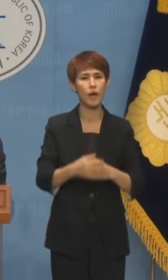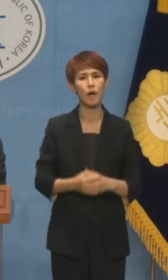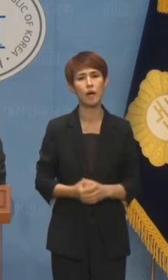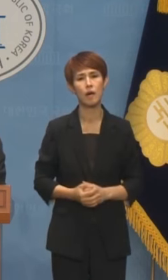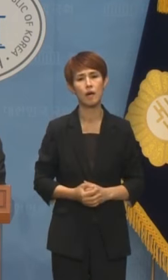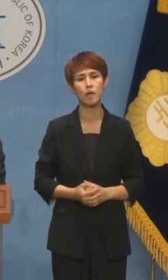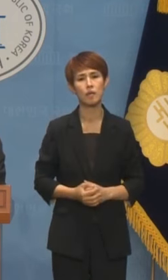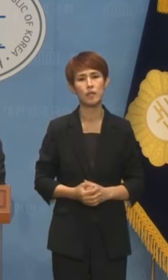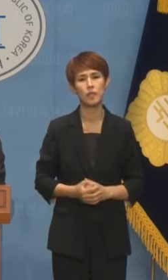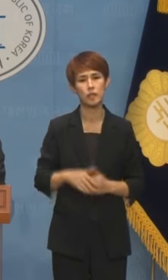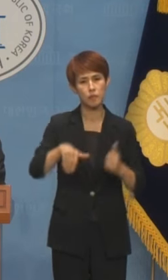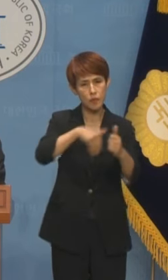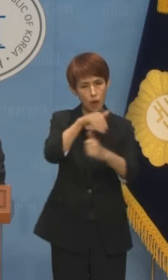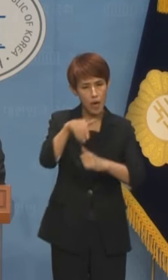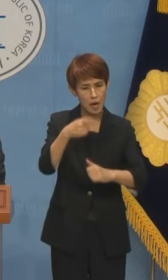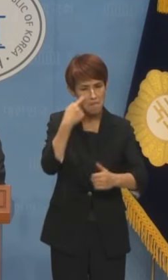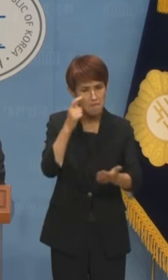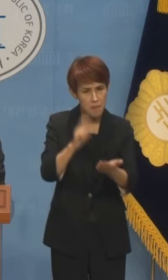사안의 실체를